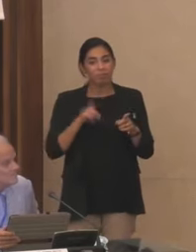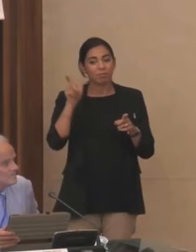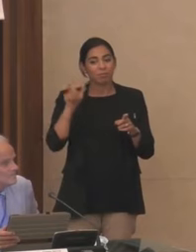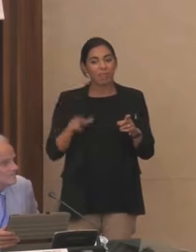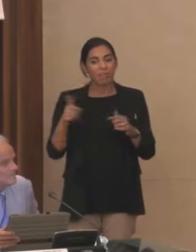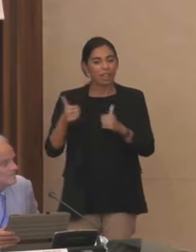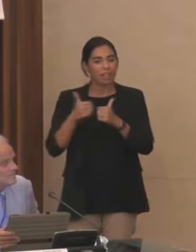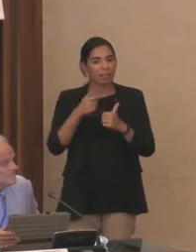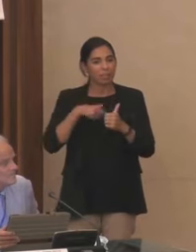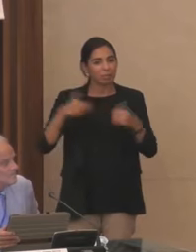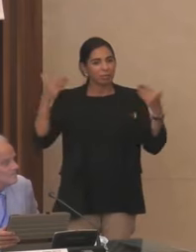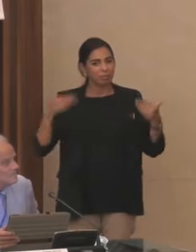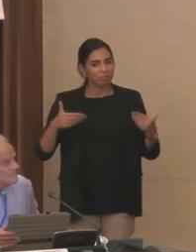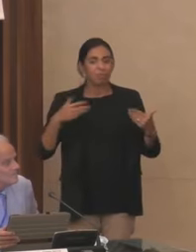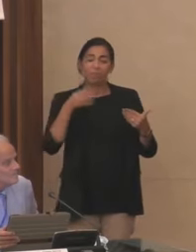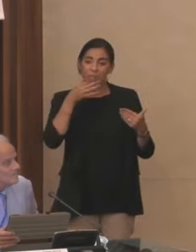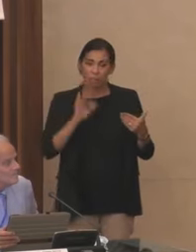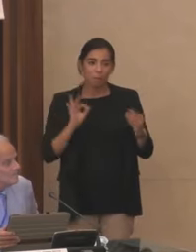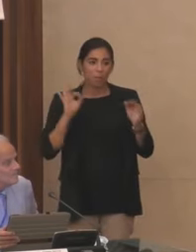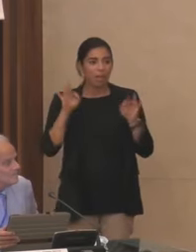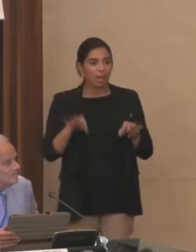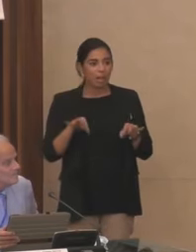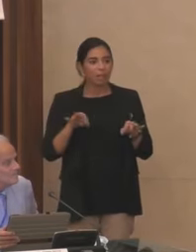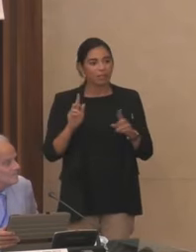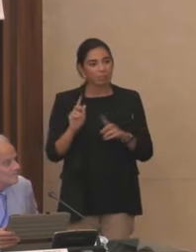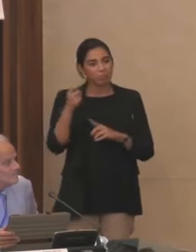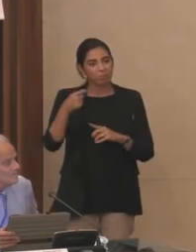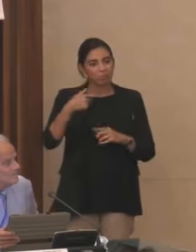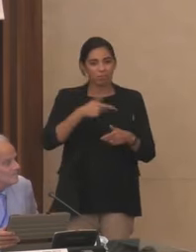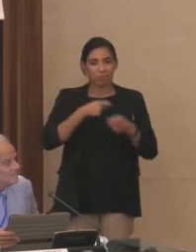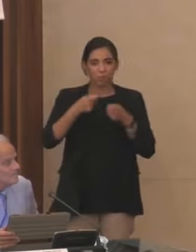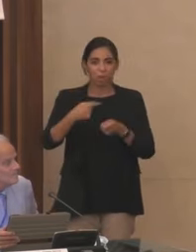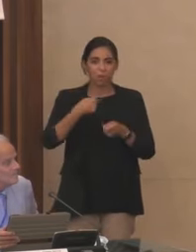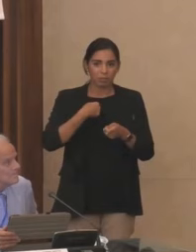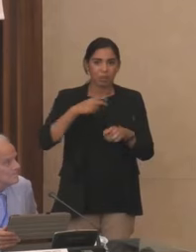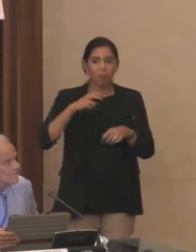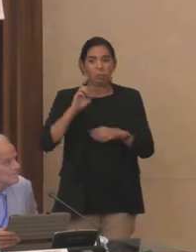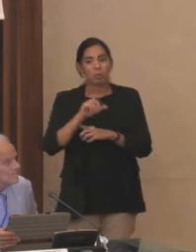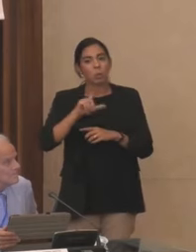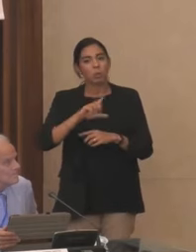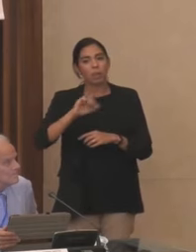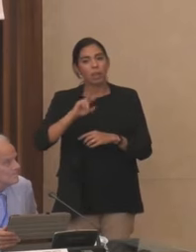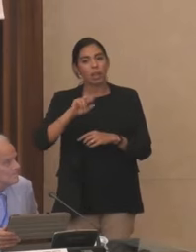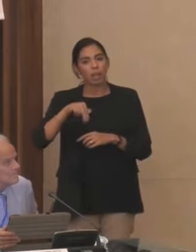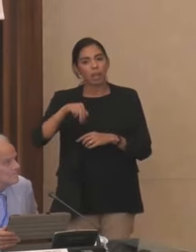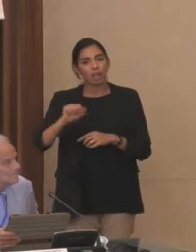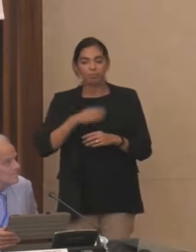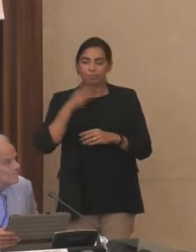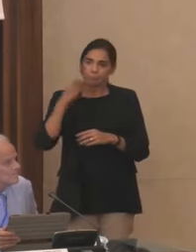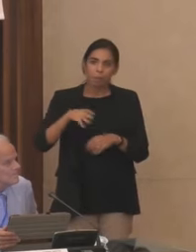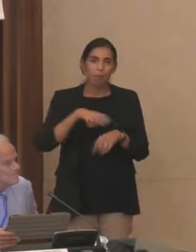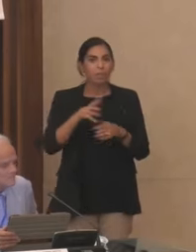a portarci, me e il professor Luigi Cavanna, al Ministero della Salute 6 mesi fa,